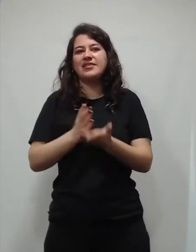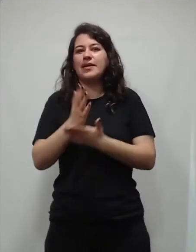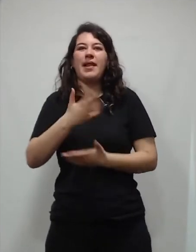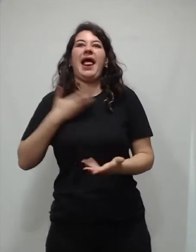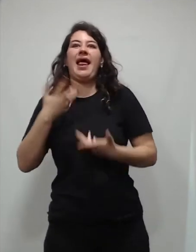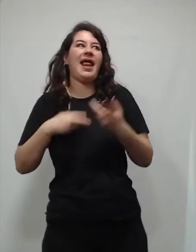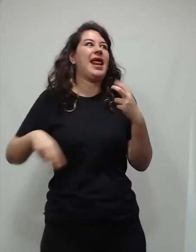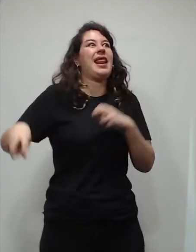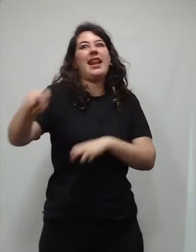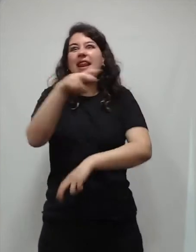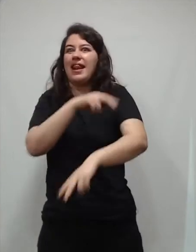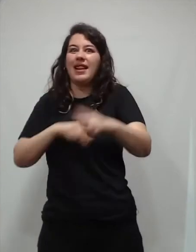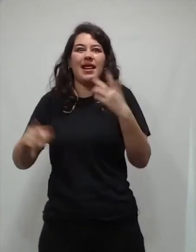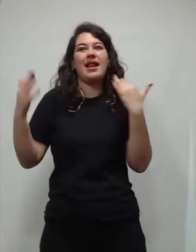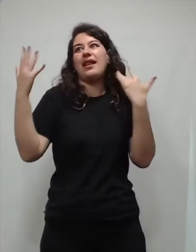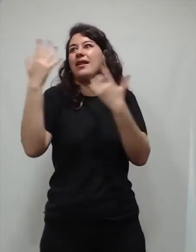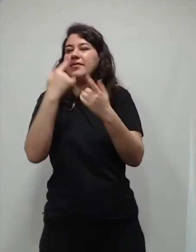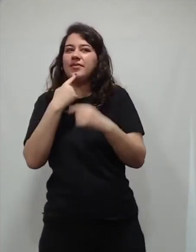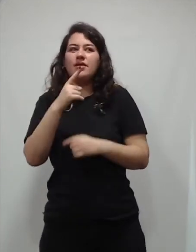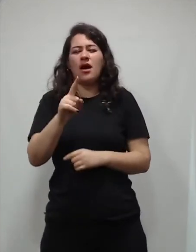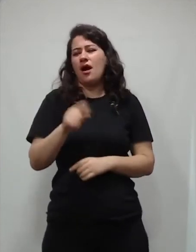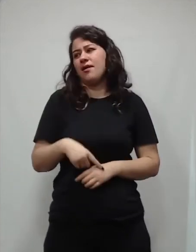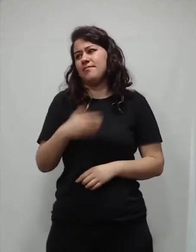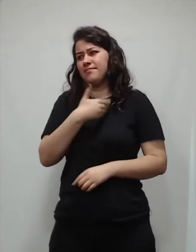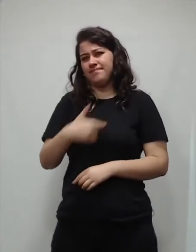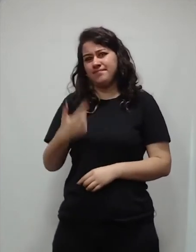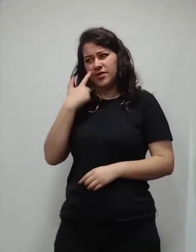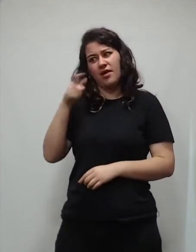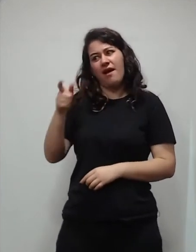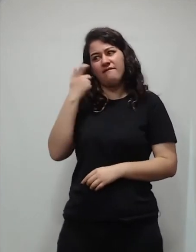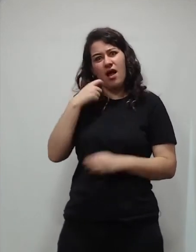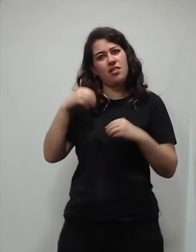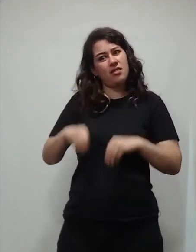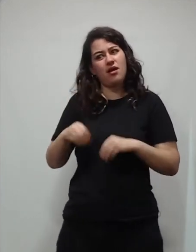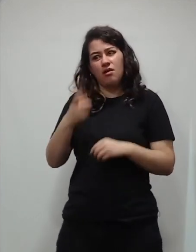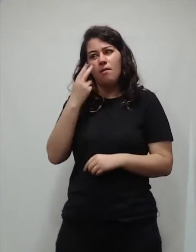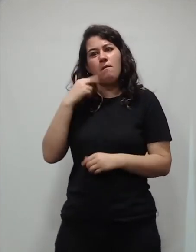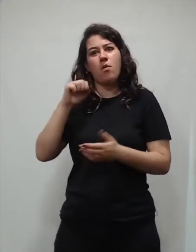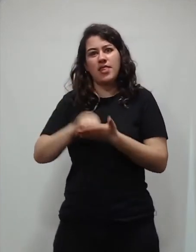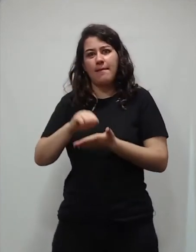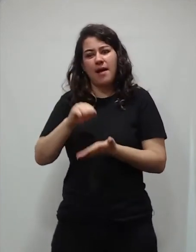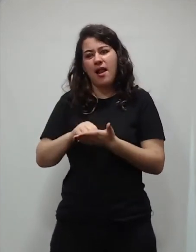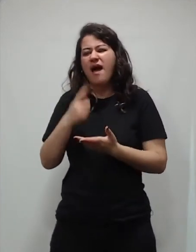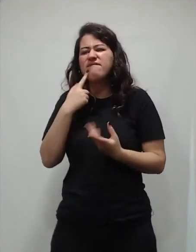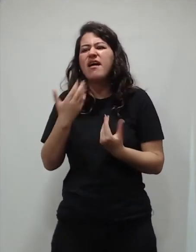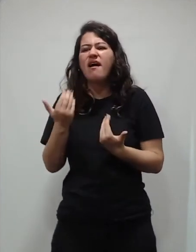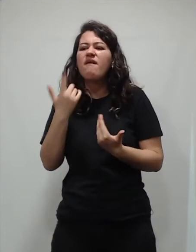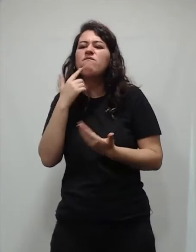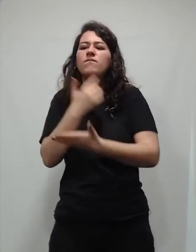distorsiona. Aquel que dice, bueno, esto es un déficit de comportamiento, hay que buscar dónde está el déficit.